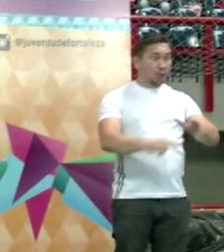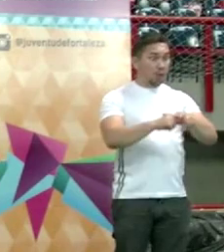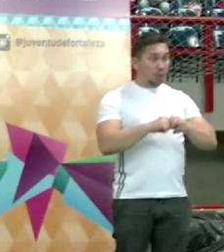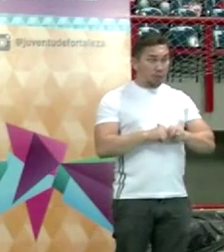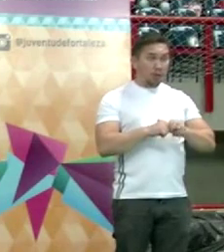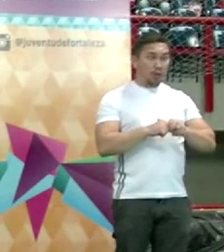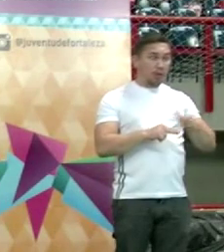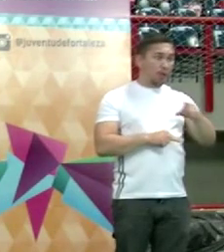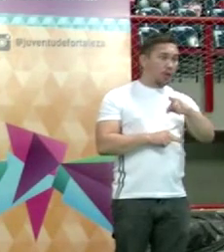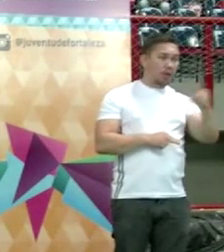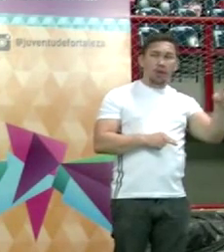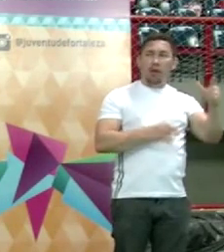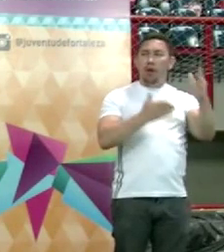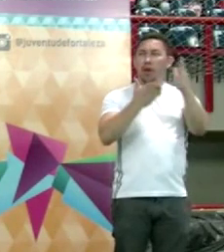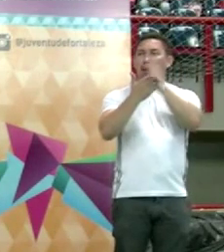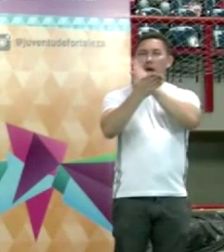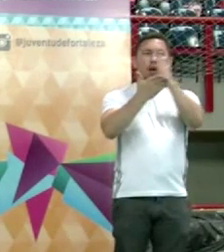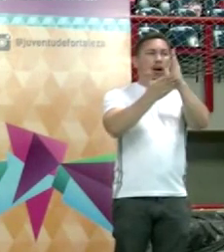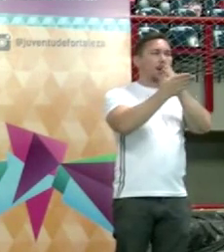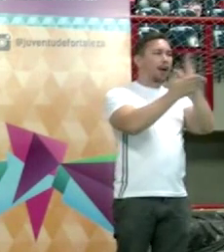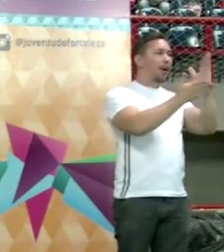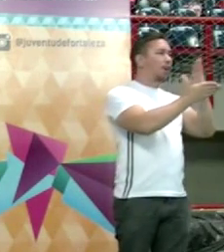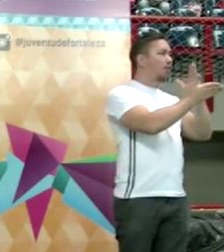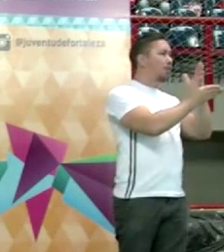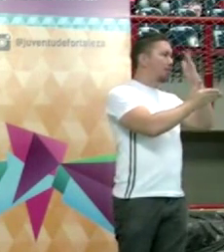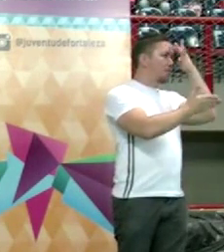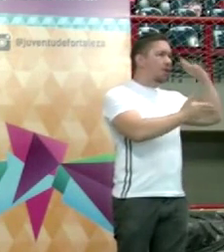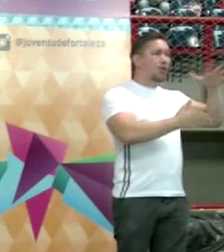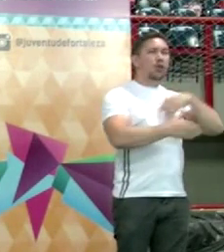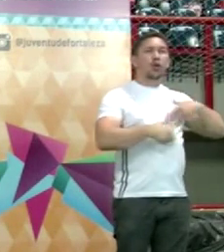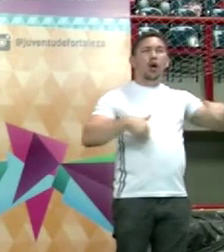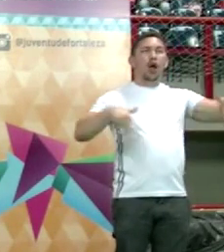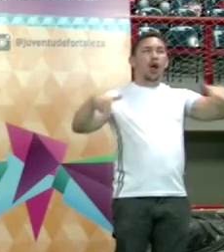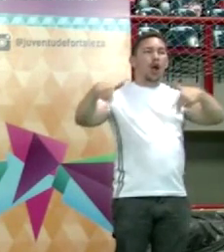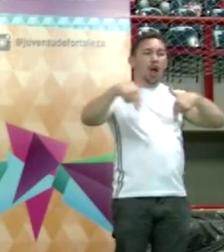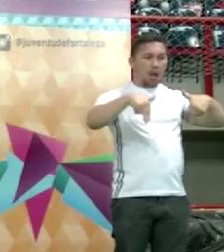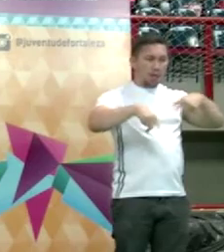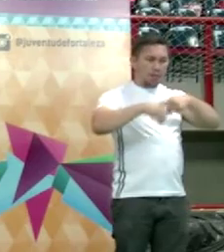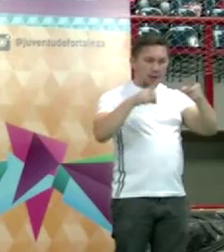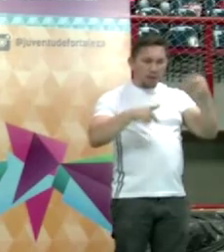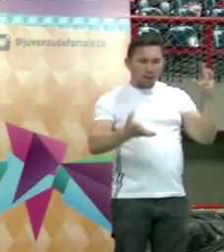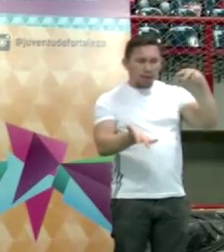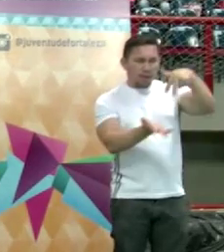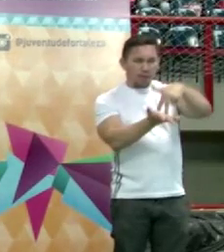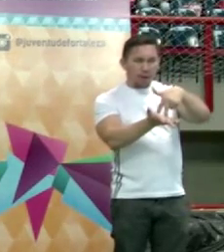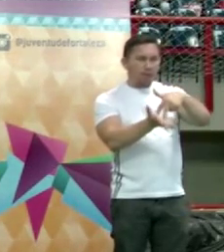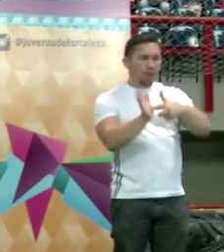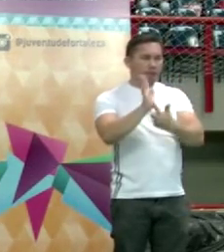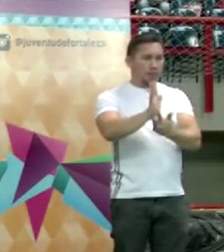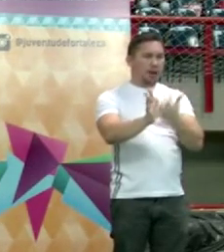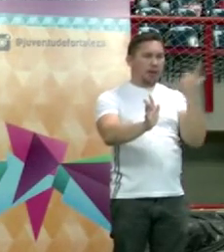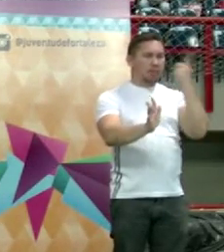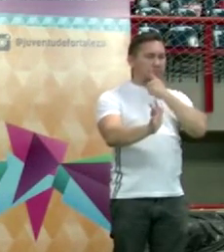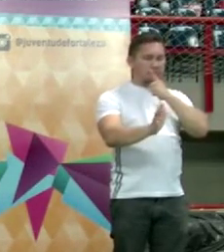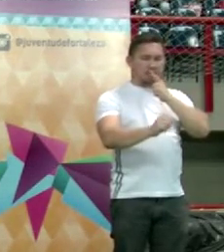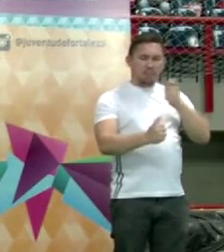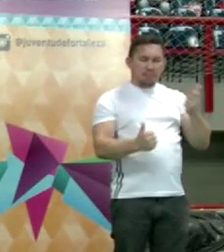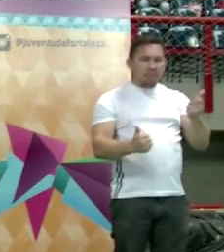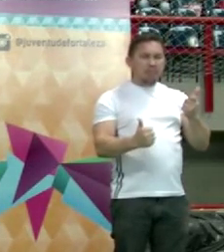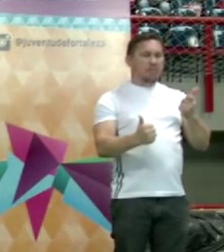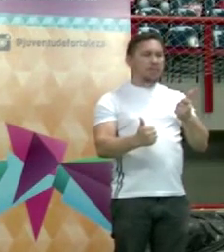Então, algumas pessoas estão a passeio na vida e você veio para brilhar.